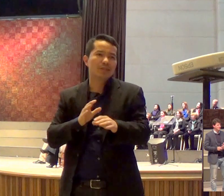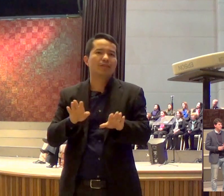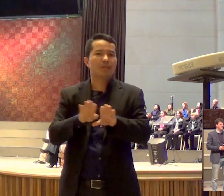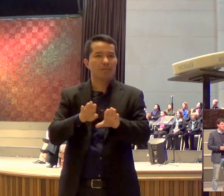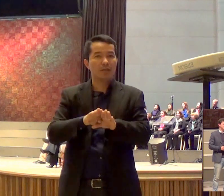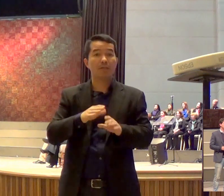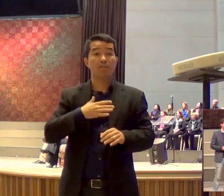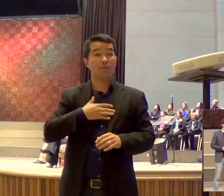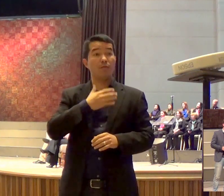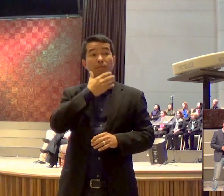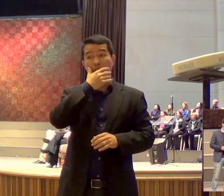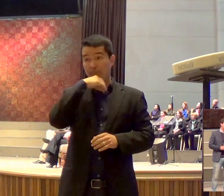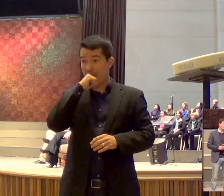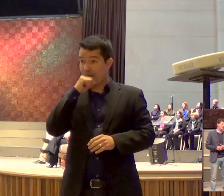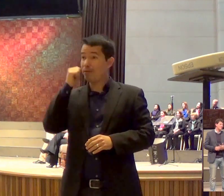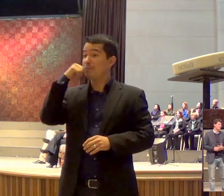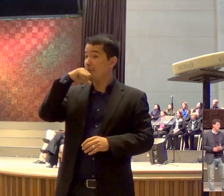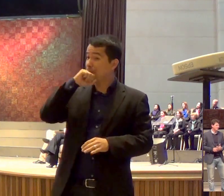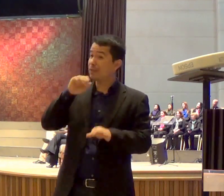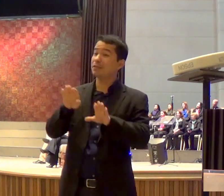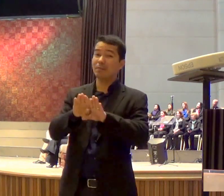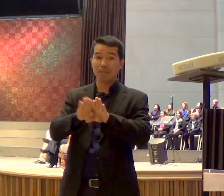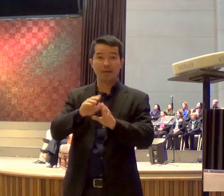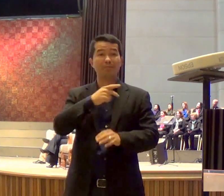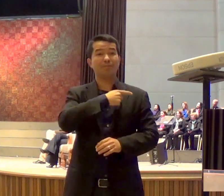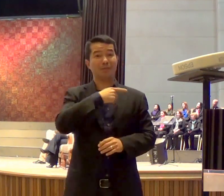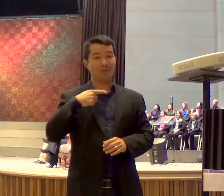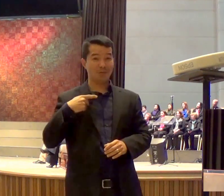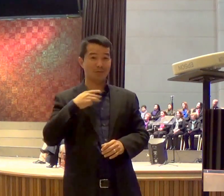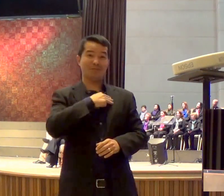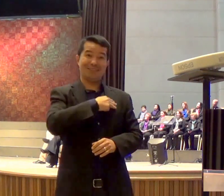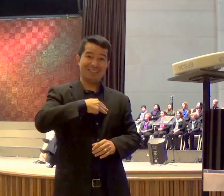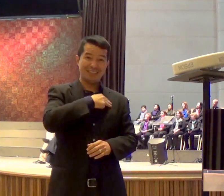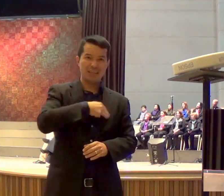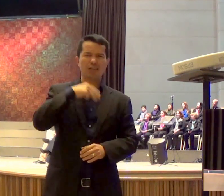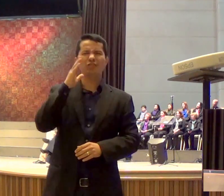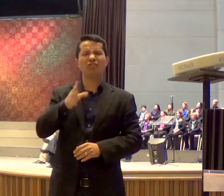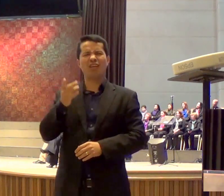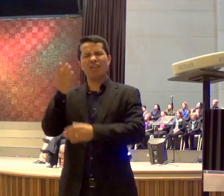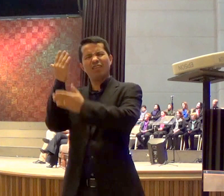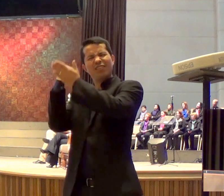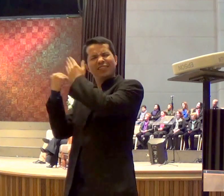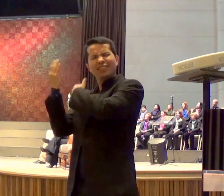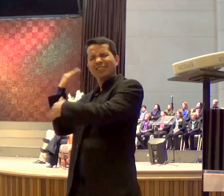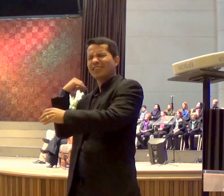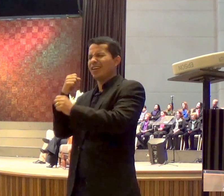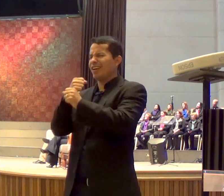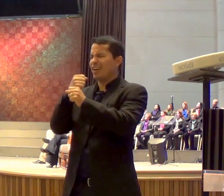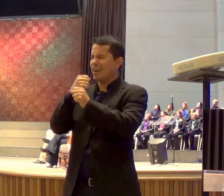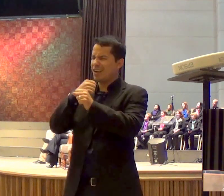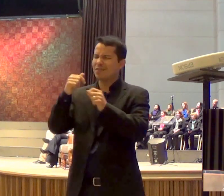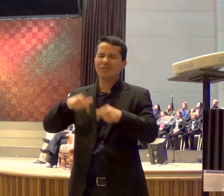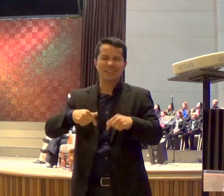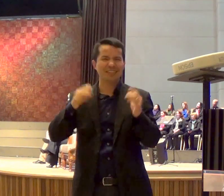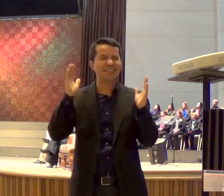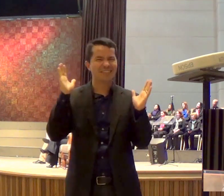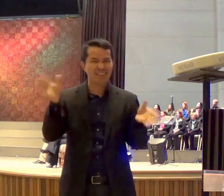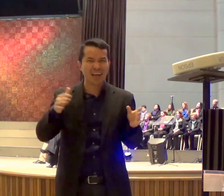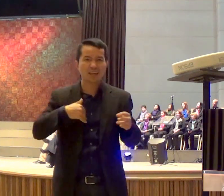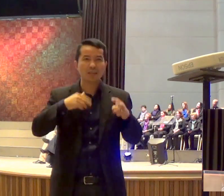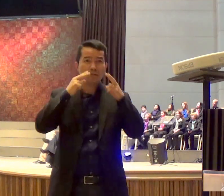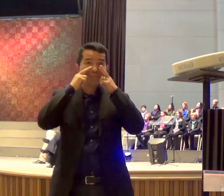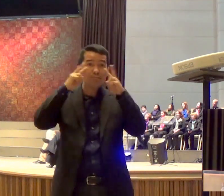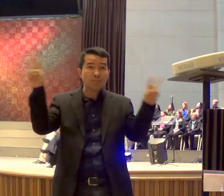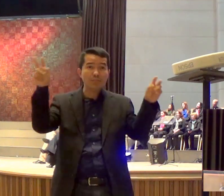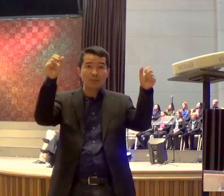Soraia ele já estiveram aqui tivemos aqui alguns anos atrás também nós contamos a história dos